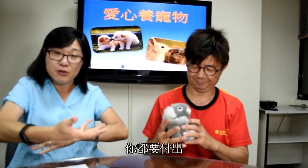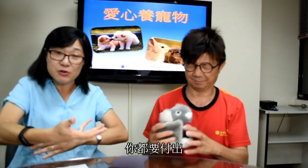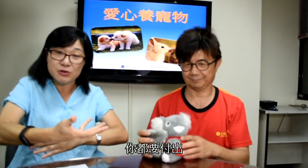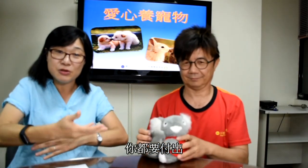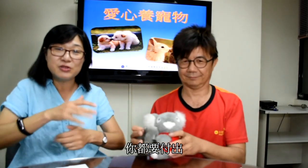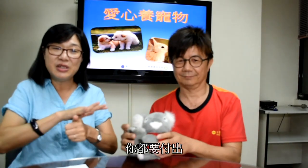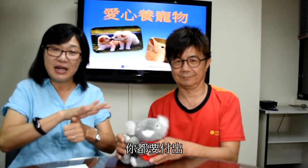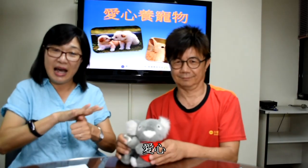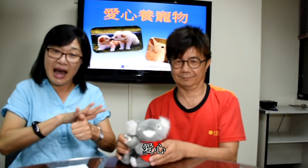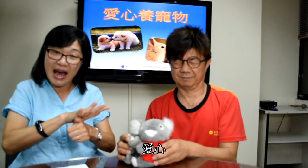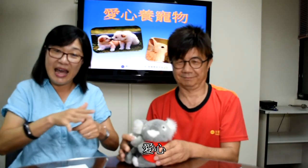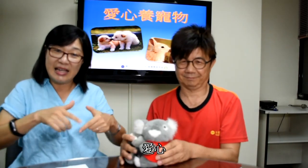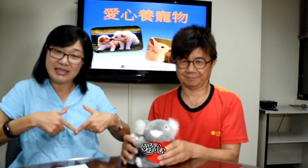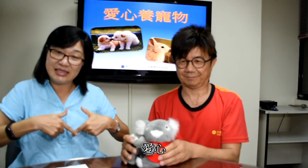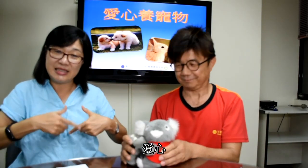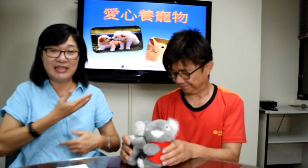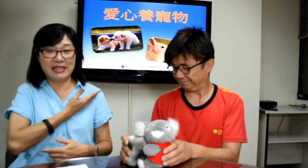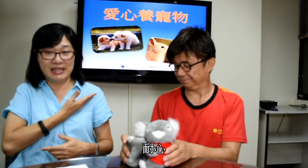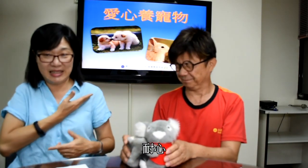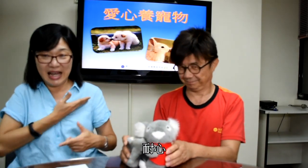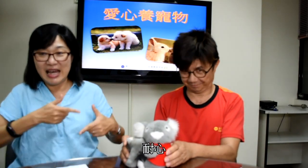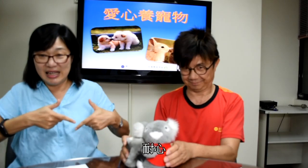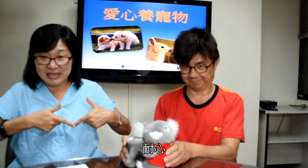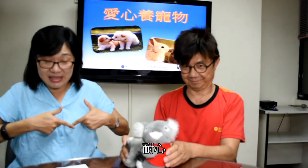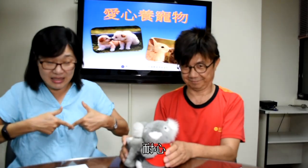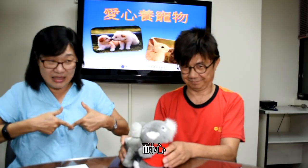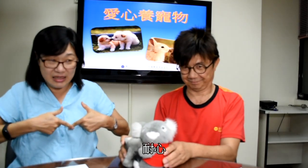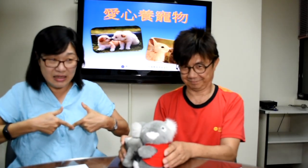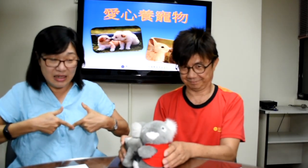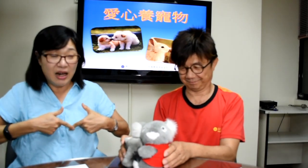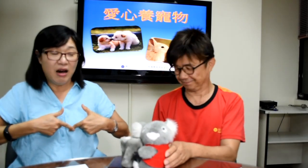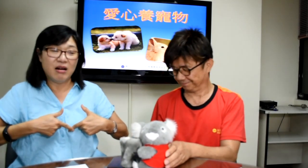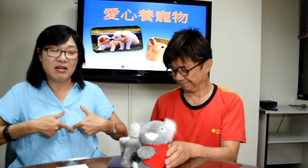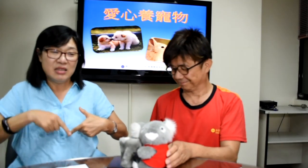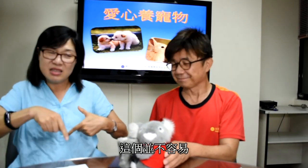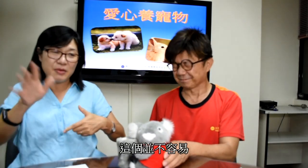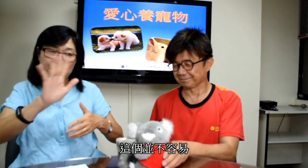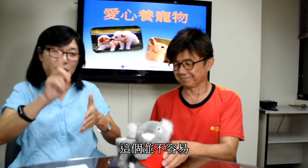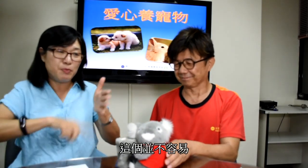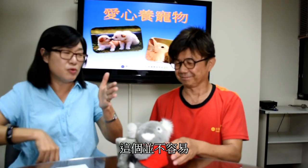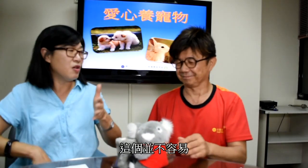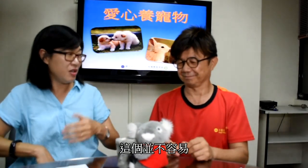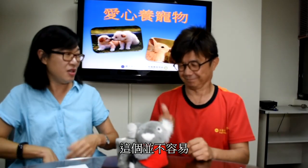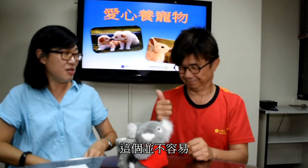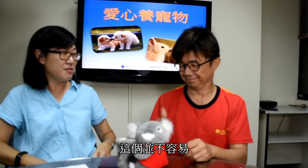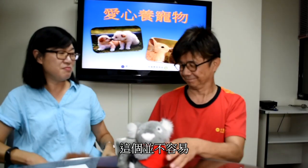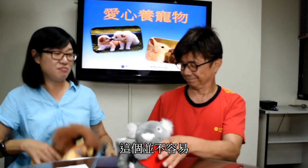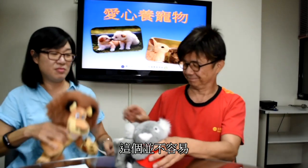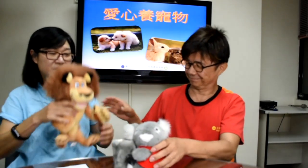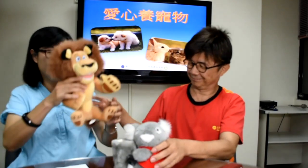出爱心、耐心。好，这个并不容易。